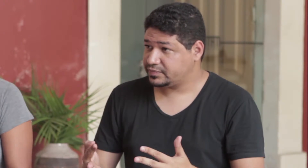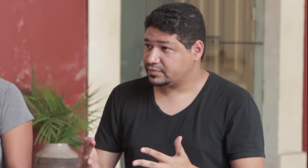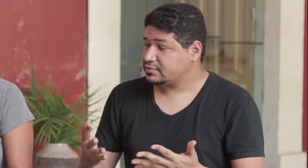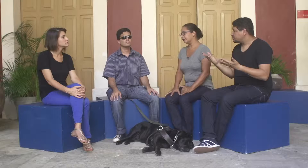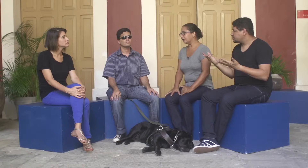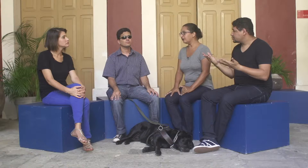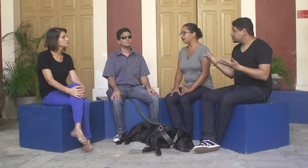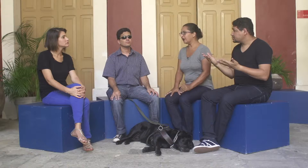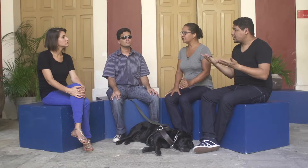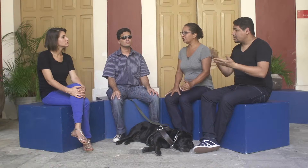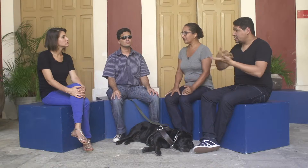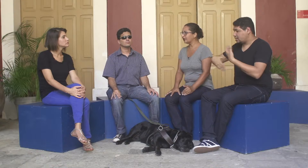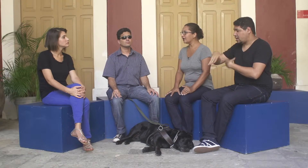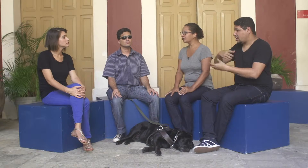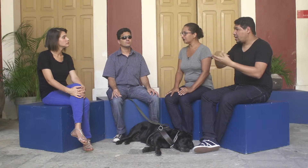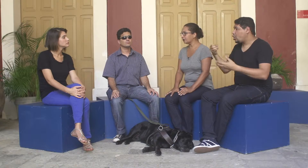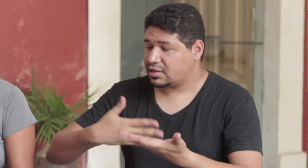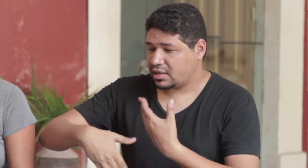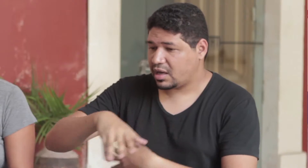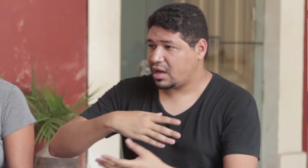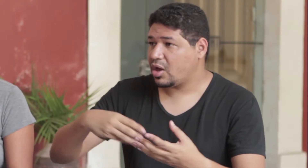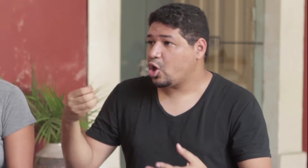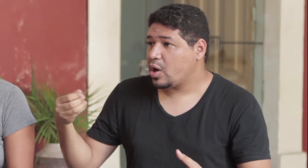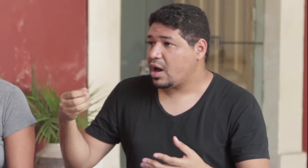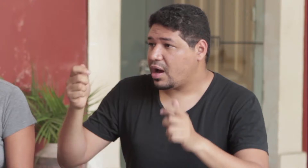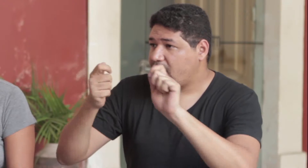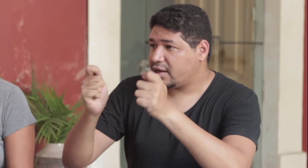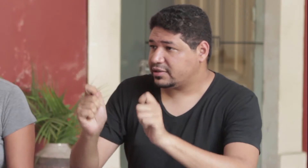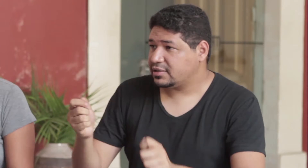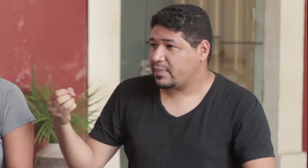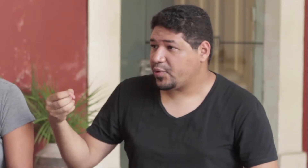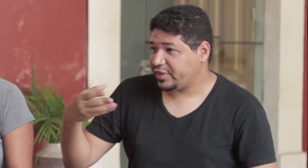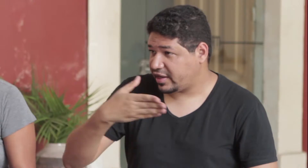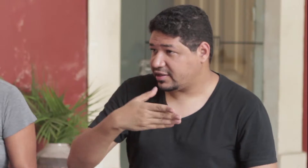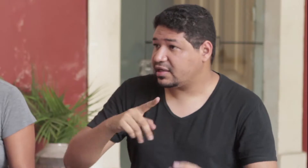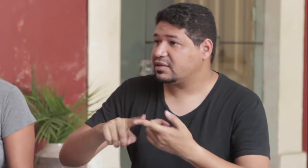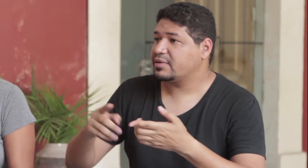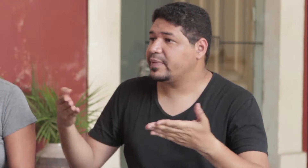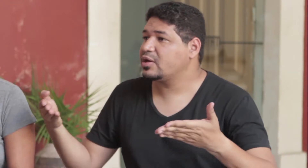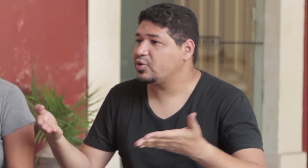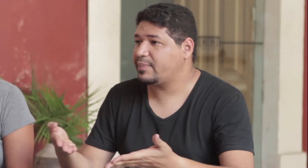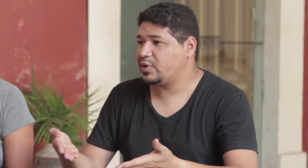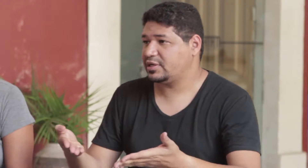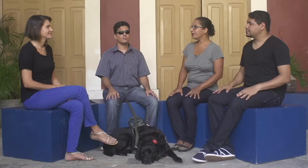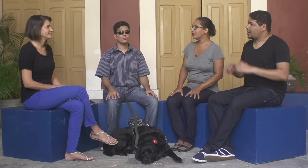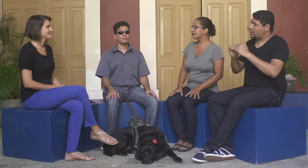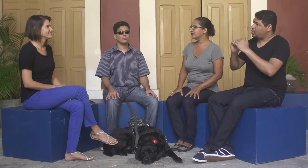está envolvendo arte moderna e arte contemporânea Hernani traduz em Libras e Carol observa atentamente Qual a importância